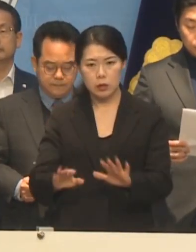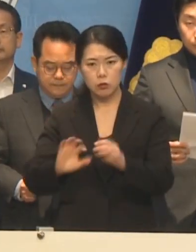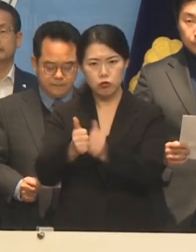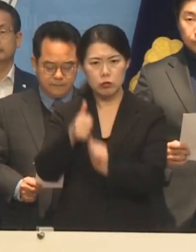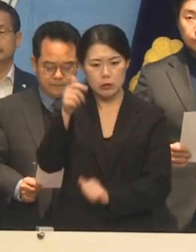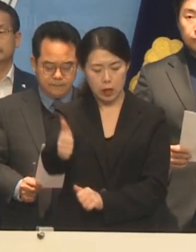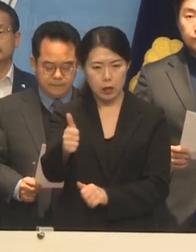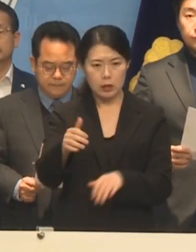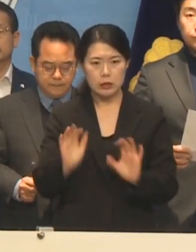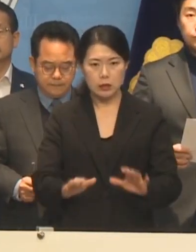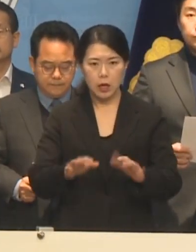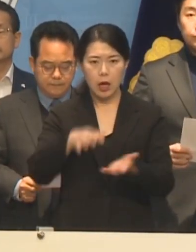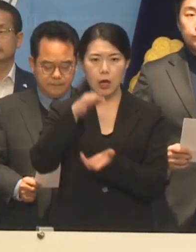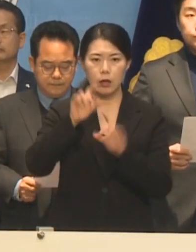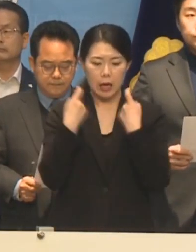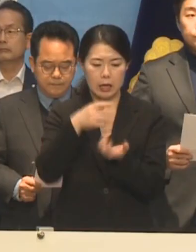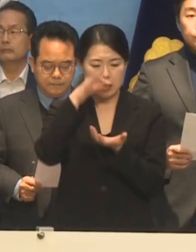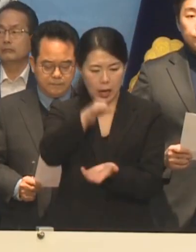계획을 포함한 구체적인